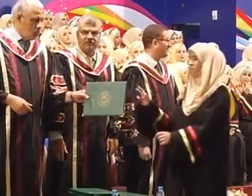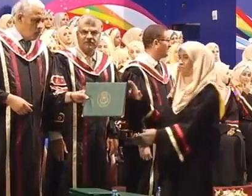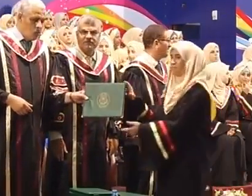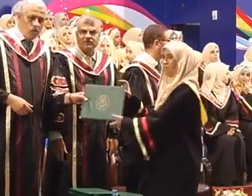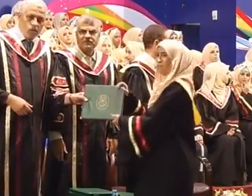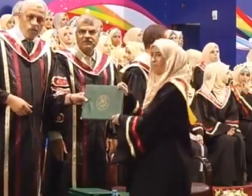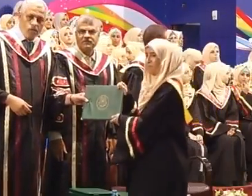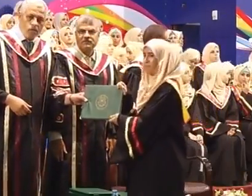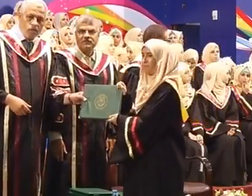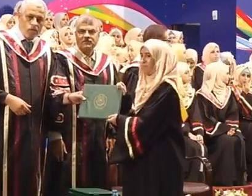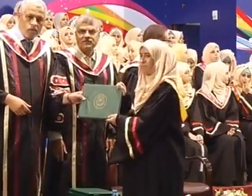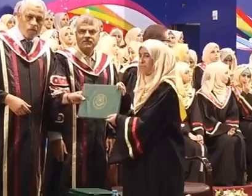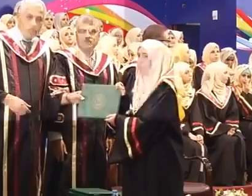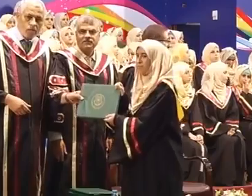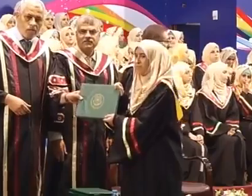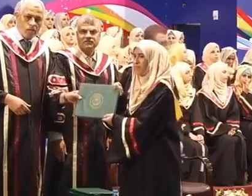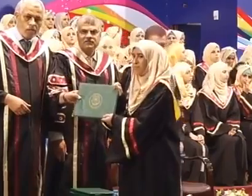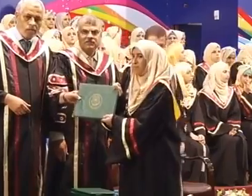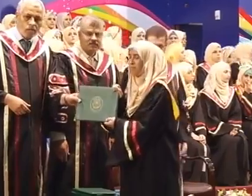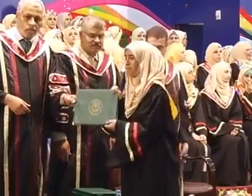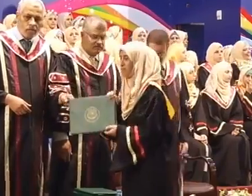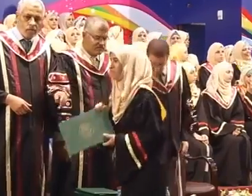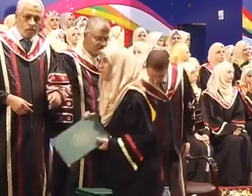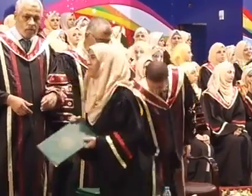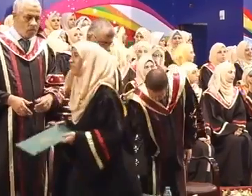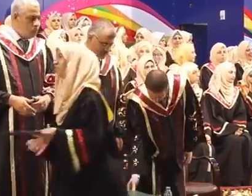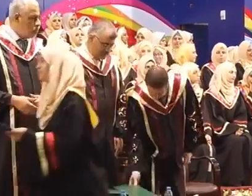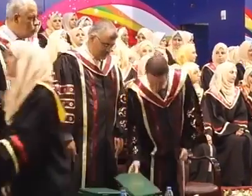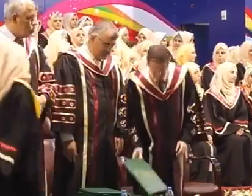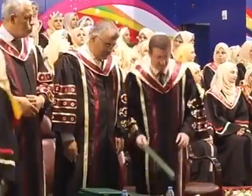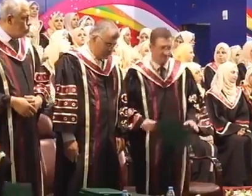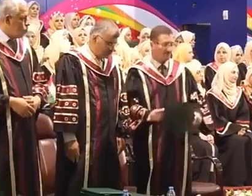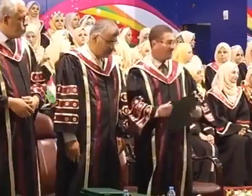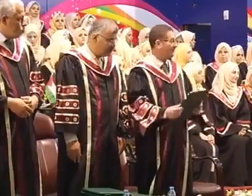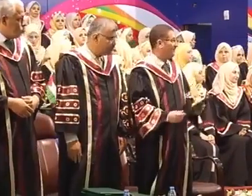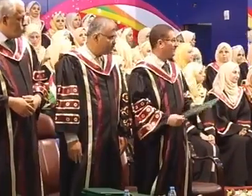نكمل أيضا مع الطالبات وصال باسم عبد الكريم كراز،